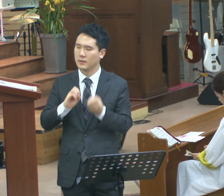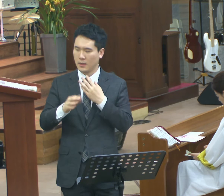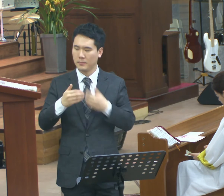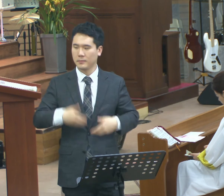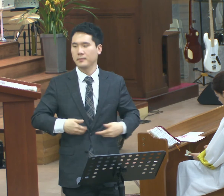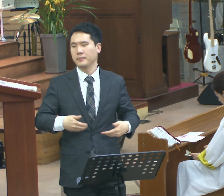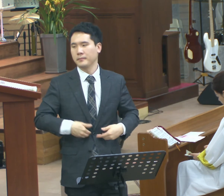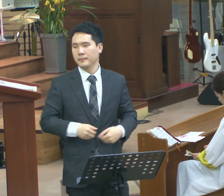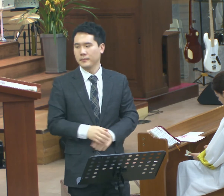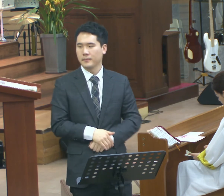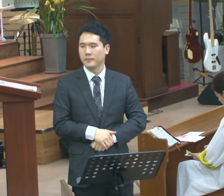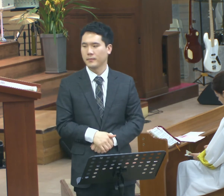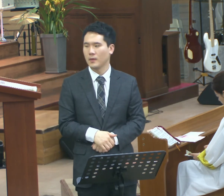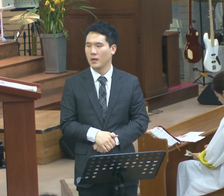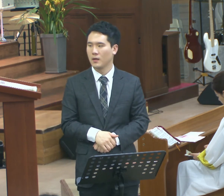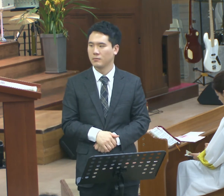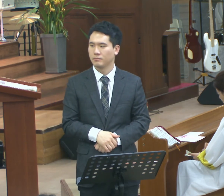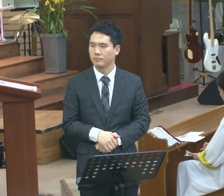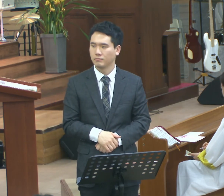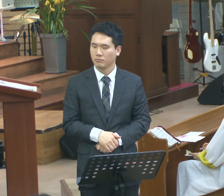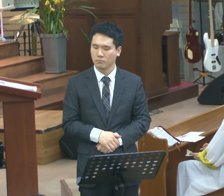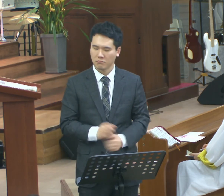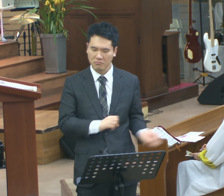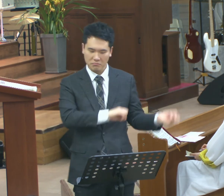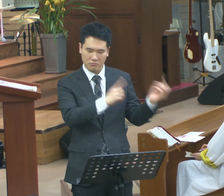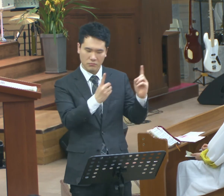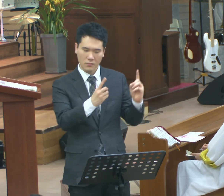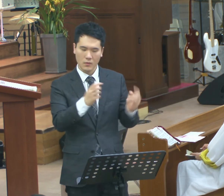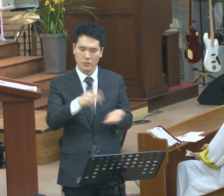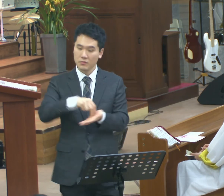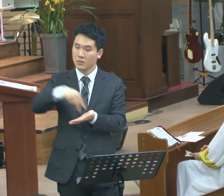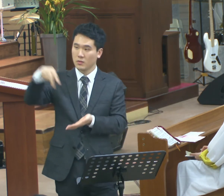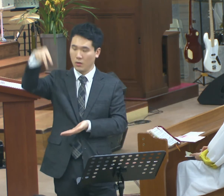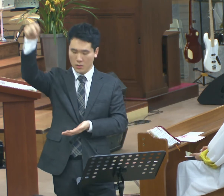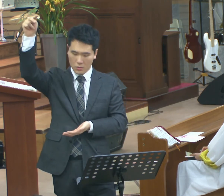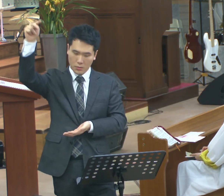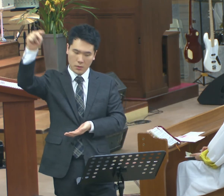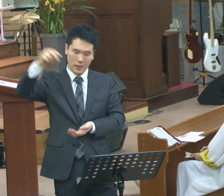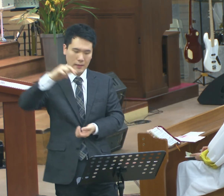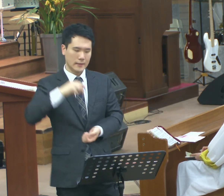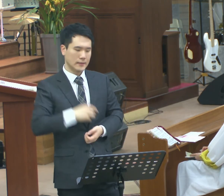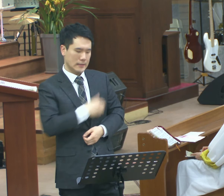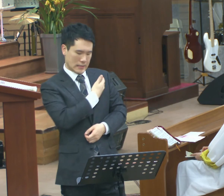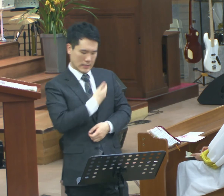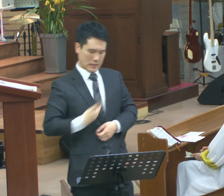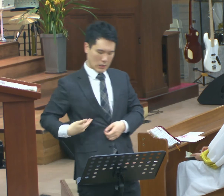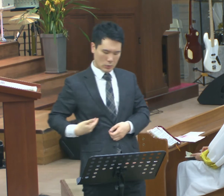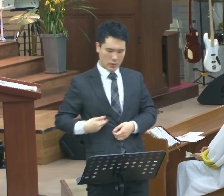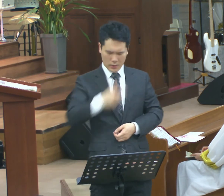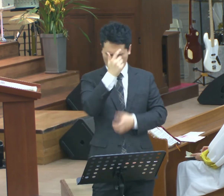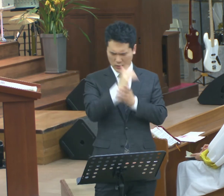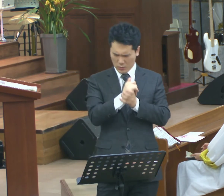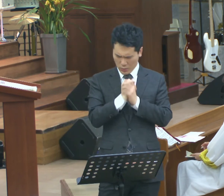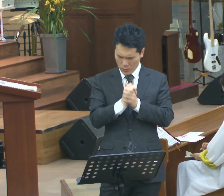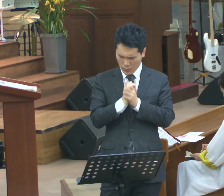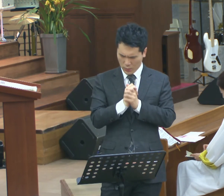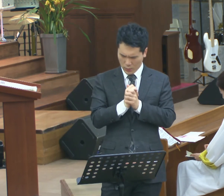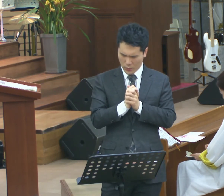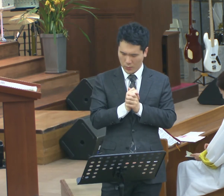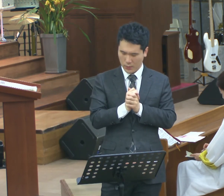바이죠. 예수님이 부활 승천하시고 사도들은 기도했습니다. 그런데 전도했을 때 수많은 사람들이